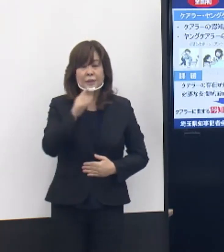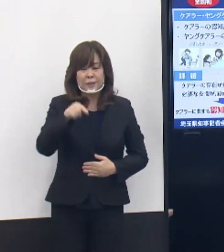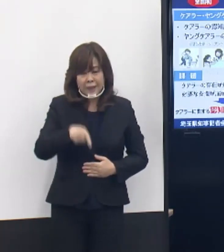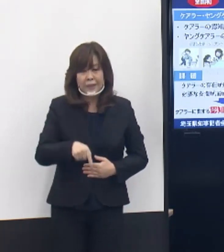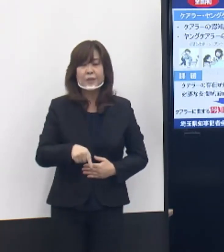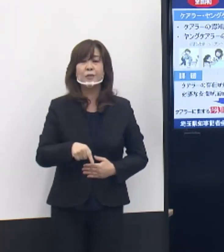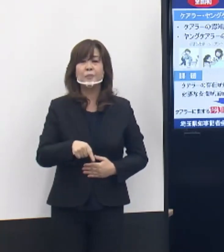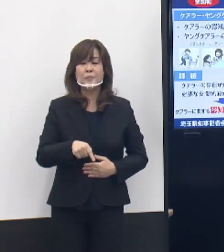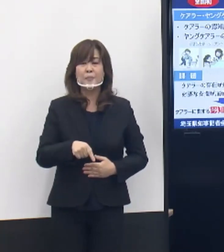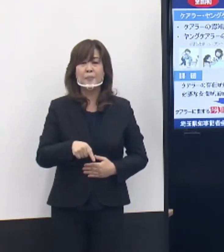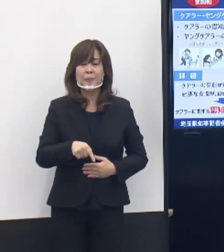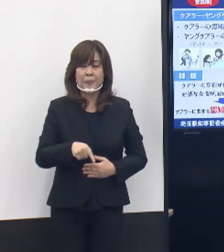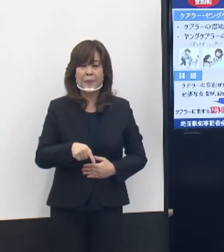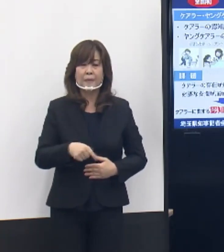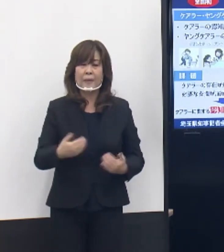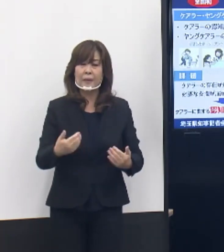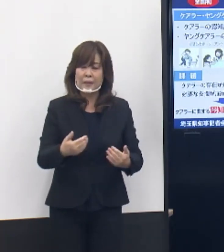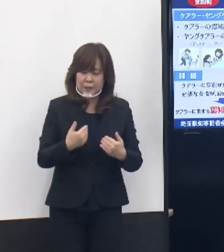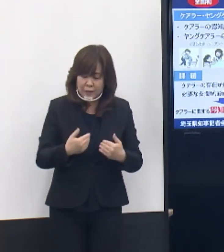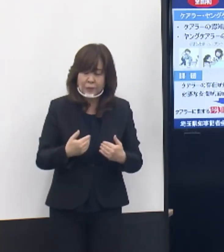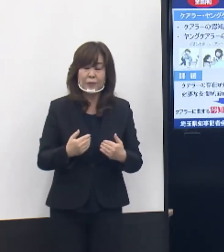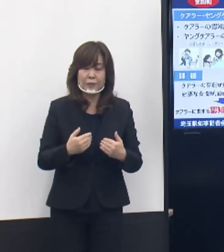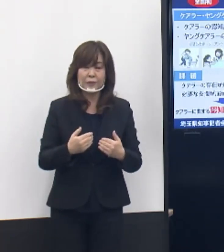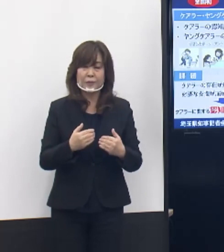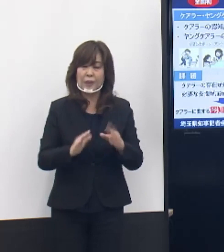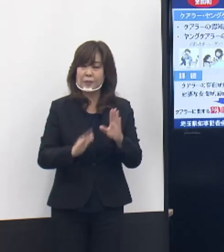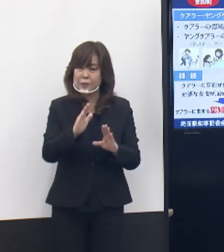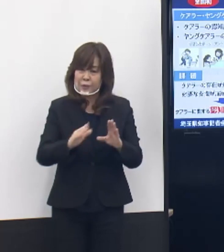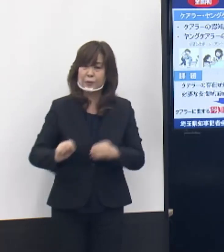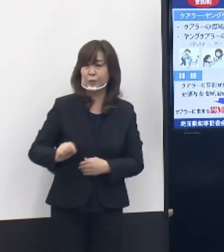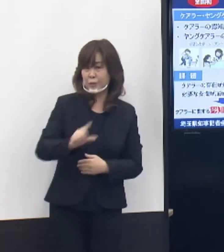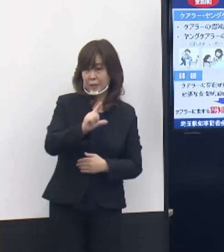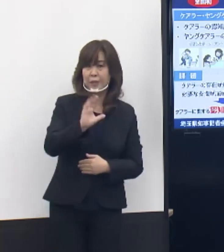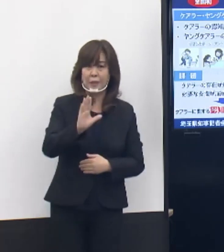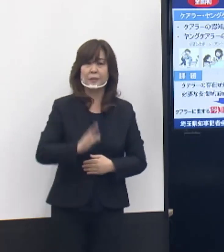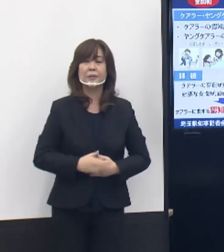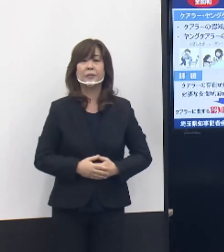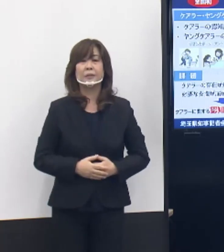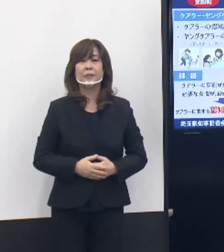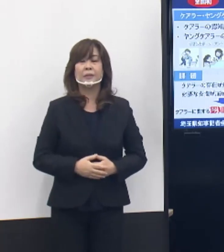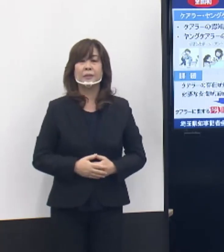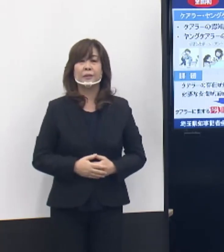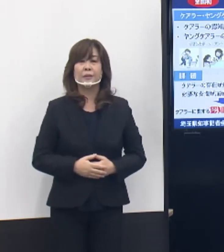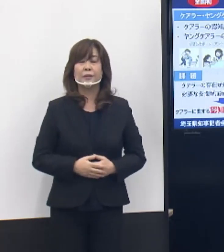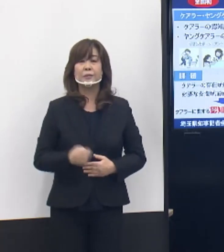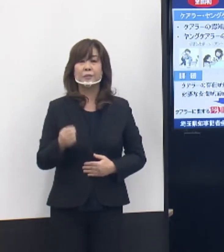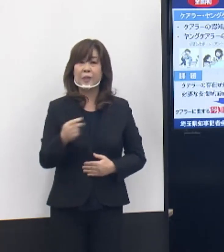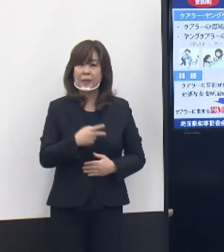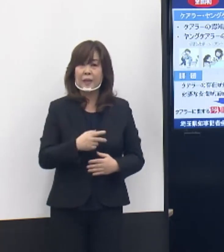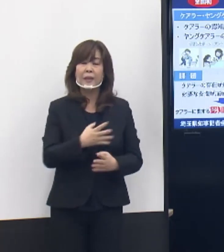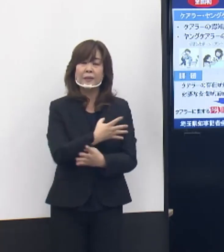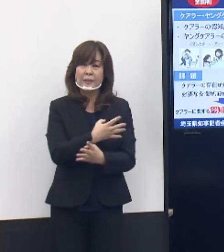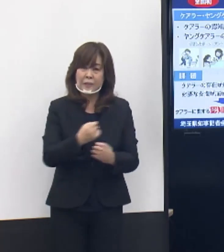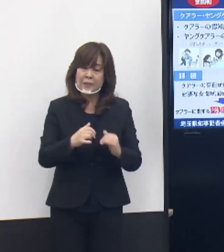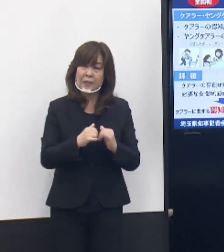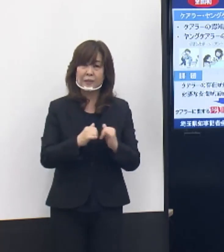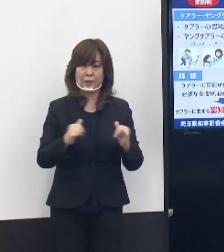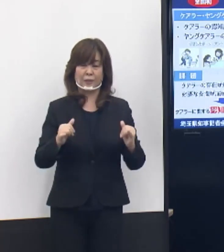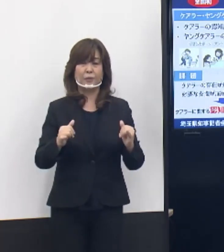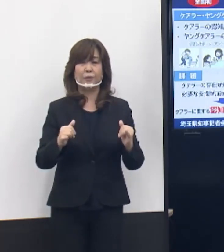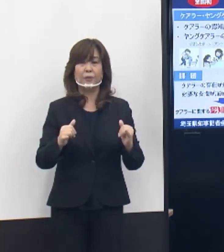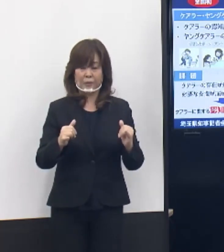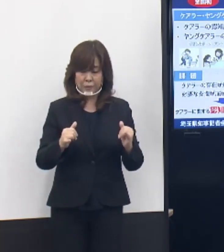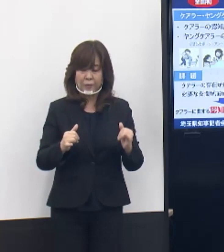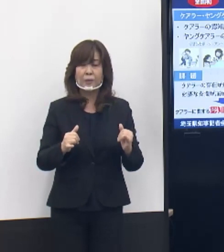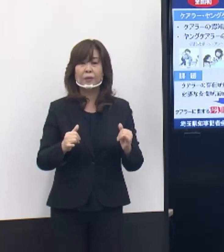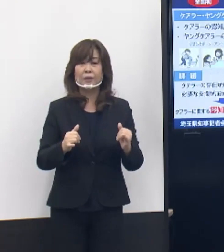請が高まっていて、また我々のアンケートでもありましたけれども、多くのケアラーの方々が